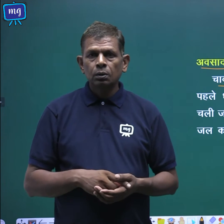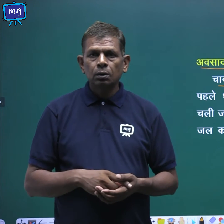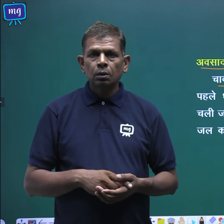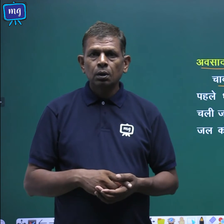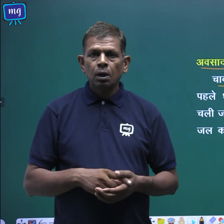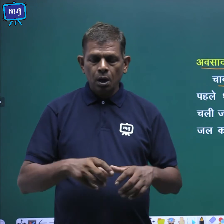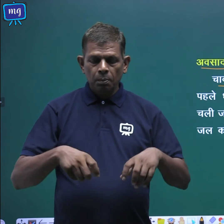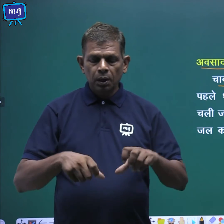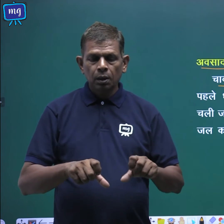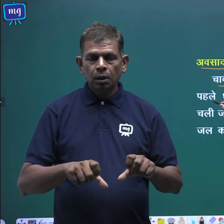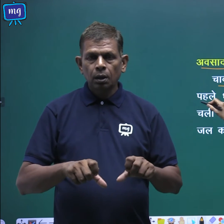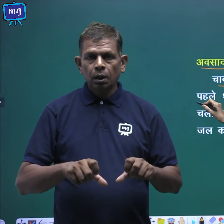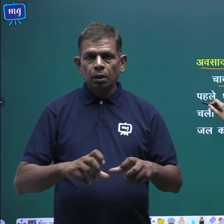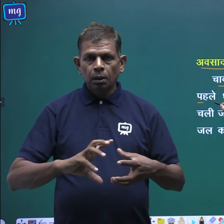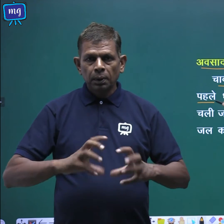पकाने से पहले